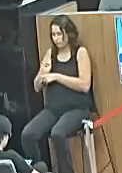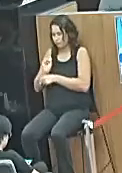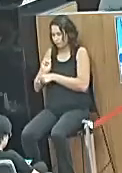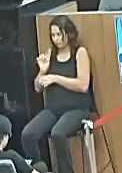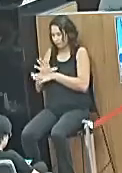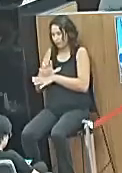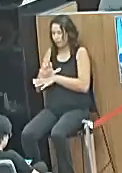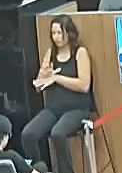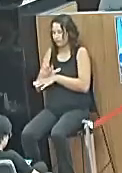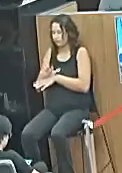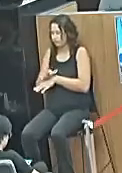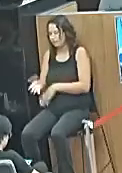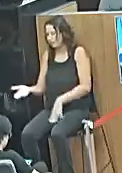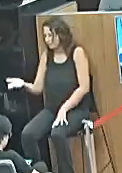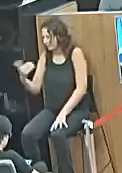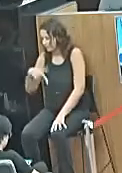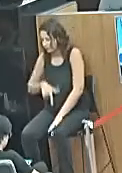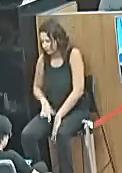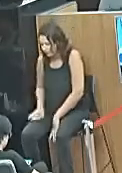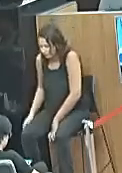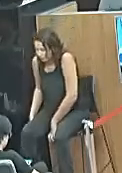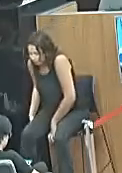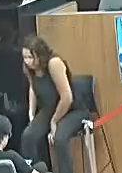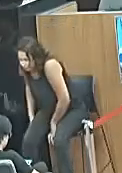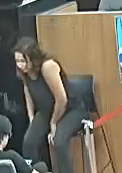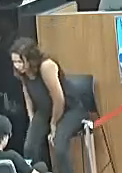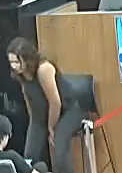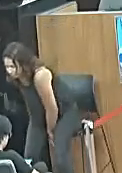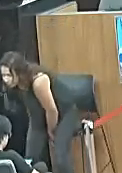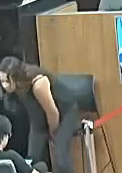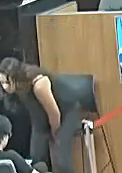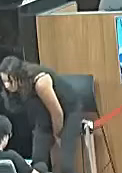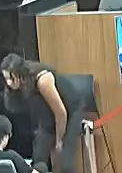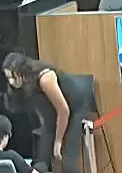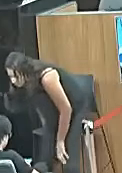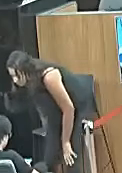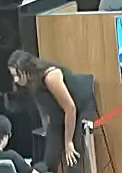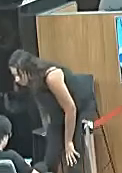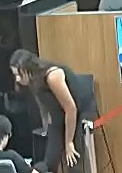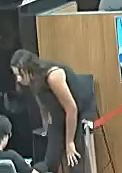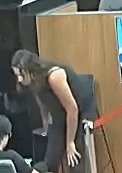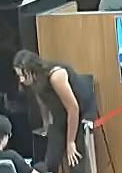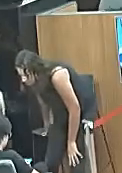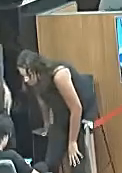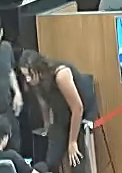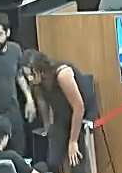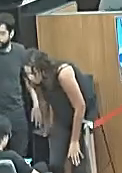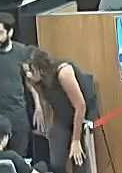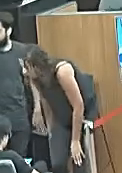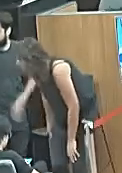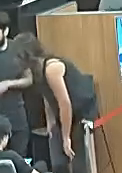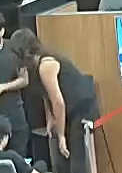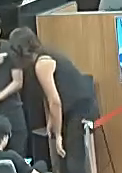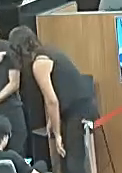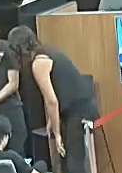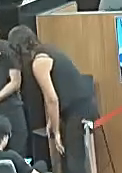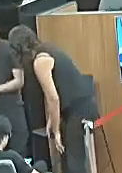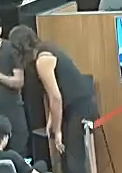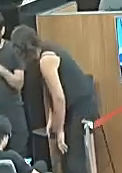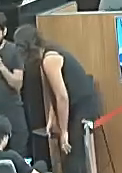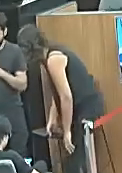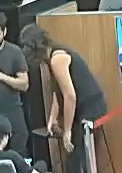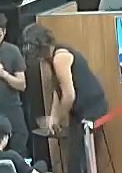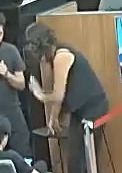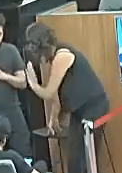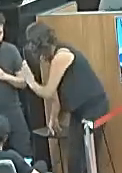g irá encaminhar e cobrar devido investimento na educação mineira de forma a valorizar os estudantes e todos os profissionais da